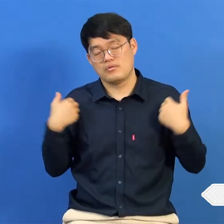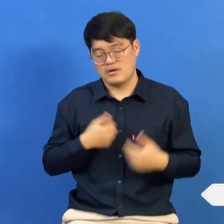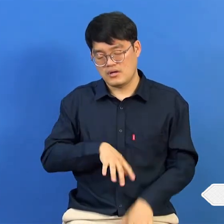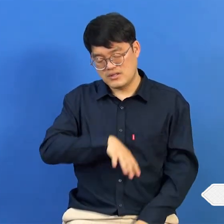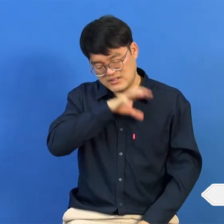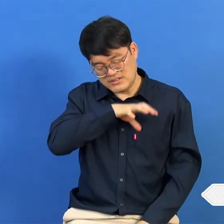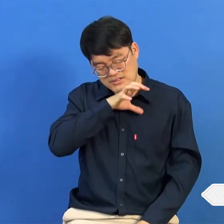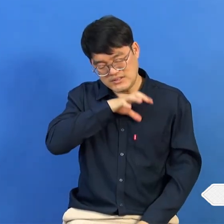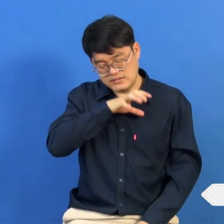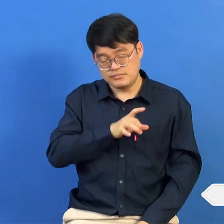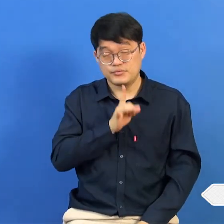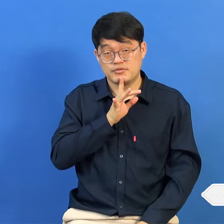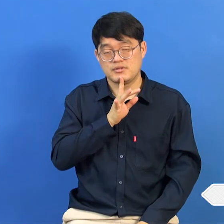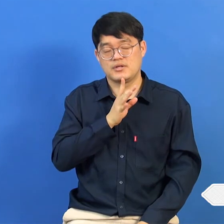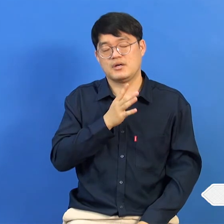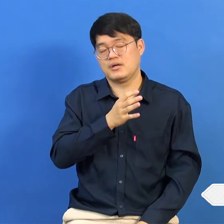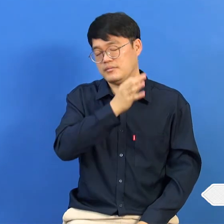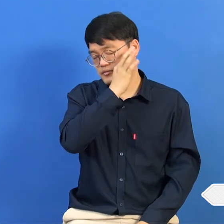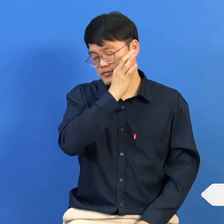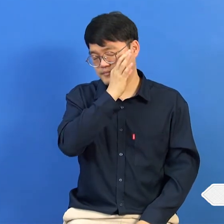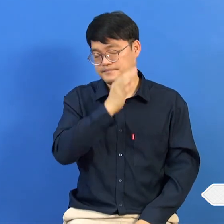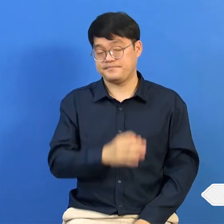해댔으니까 부끄럽지요.